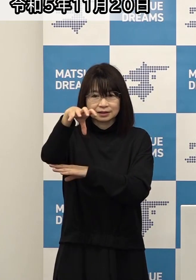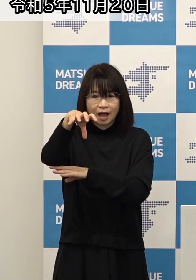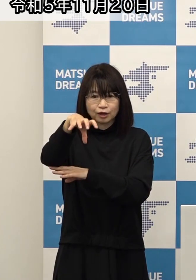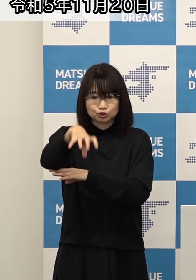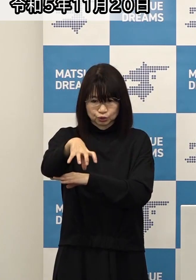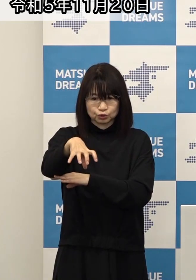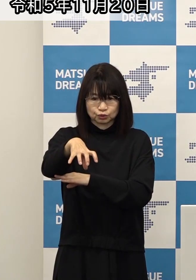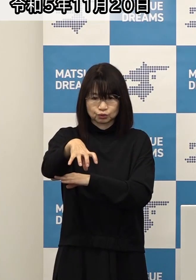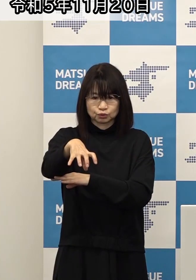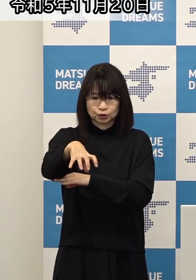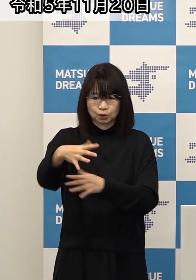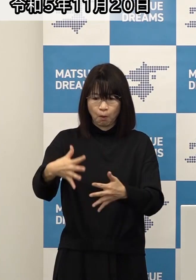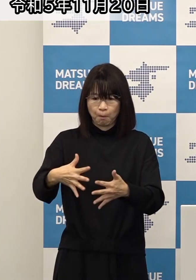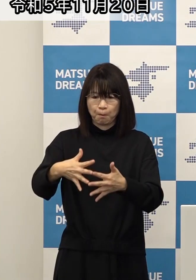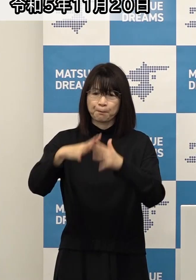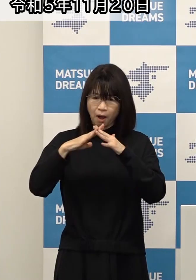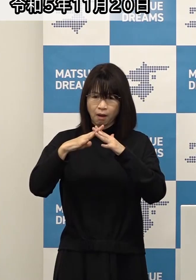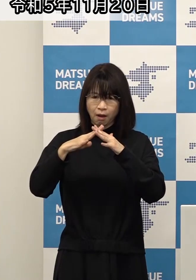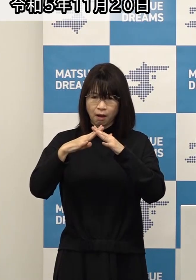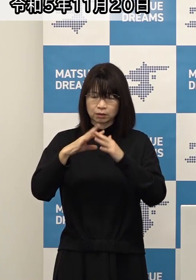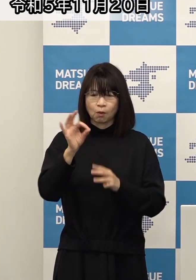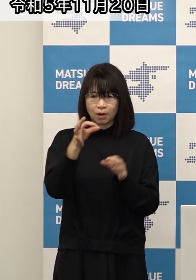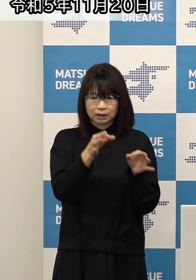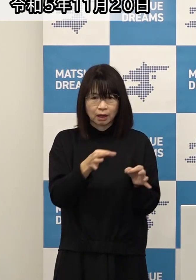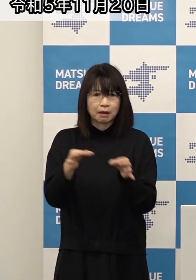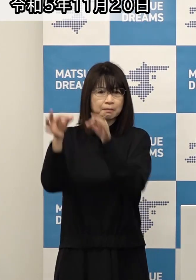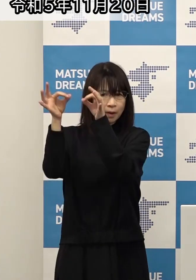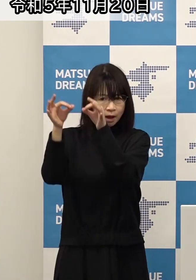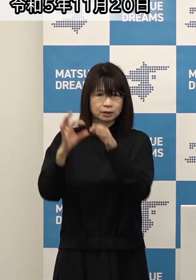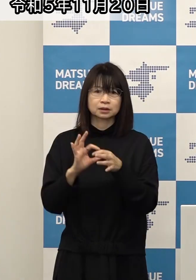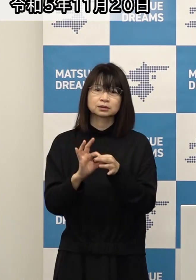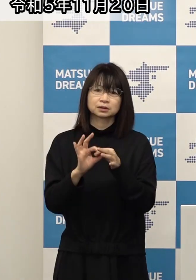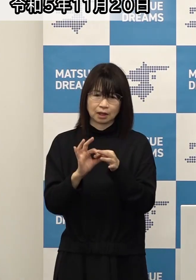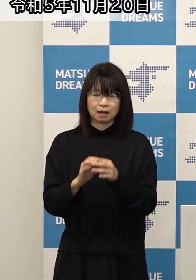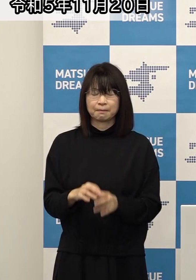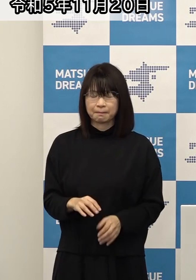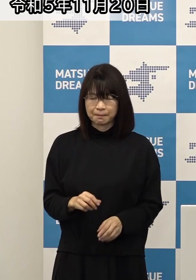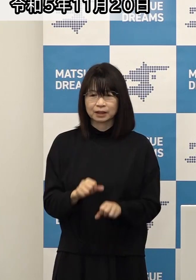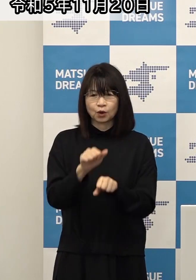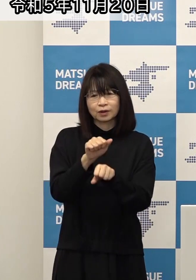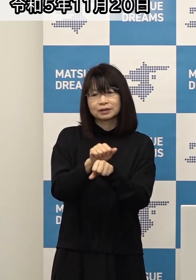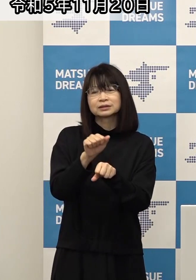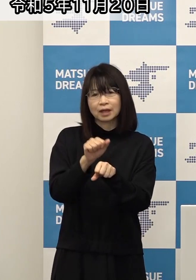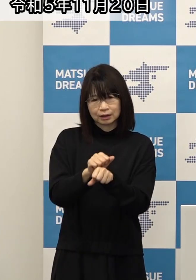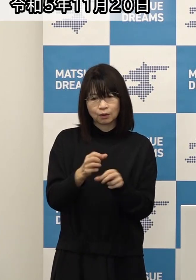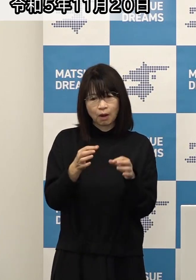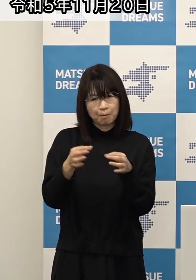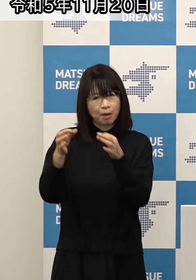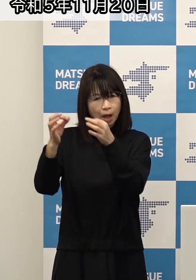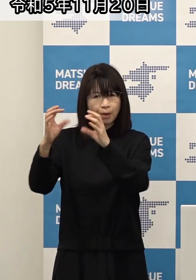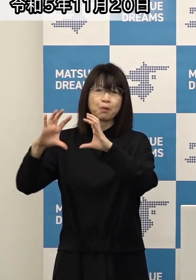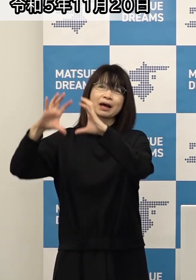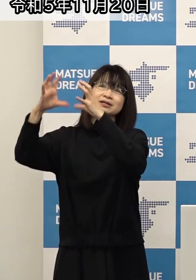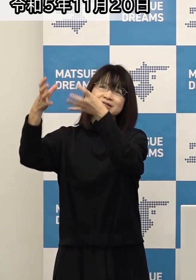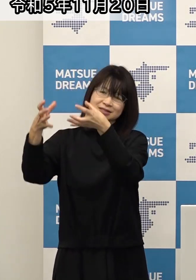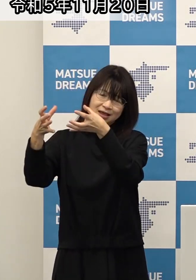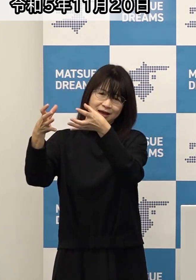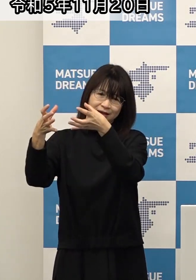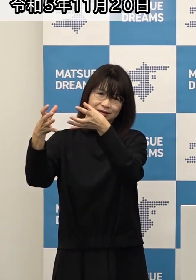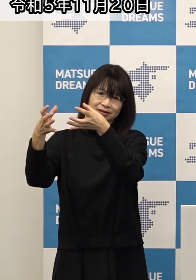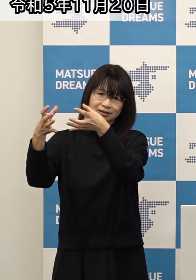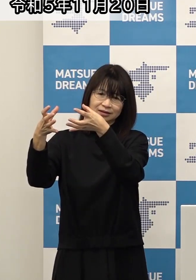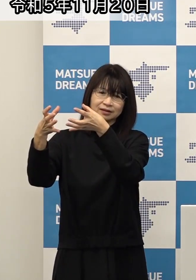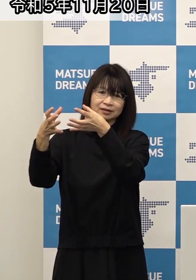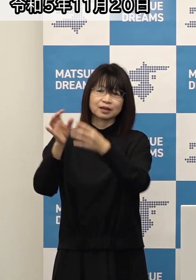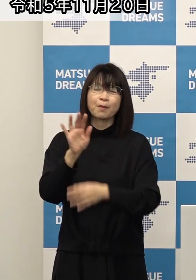総工費の増額に関してなんですけれども、資材価格の高騰は世界的なものでして、でその影響を受けるの